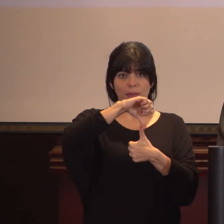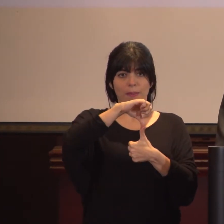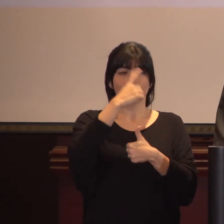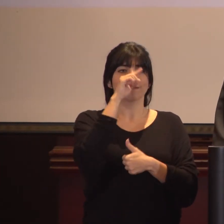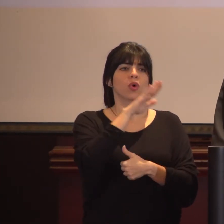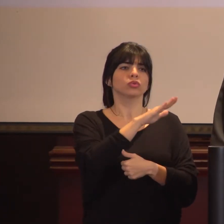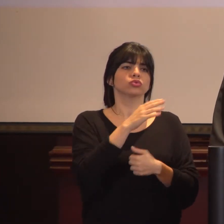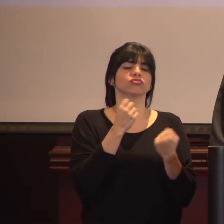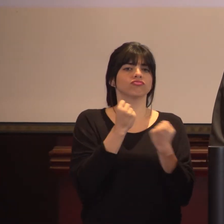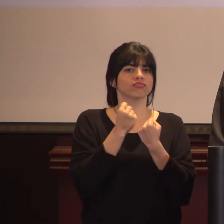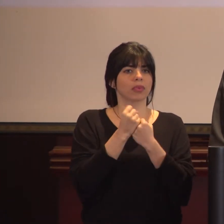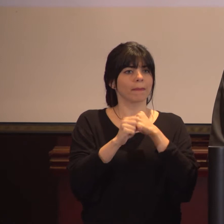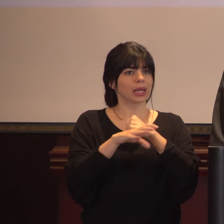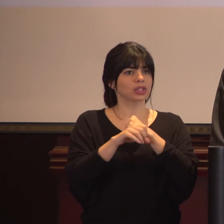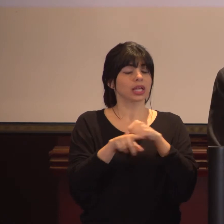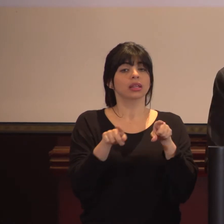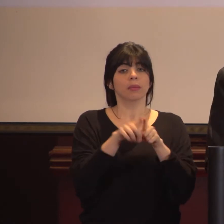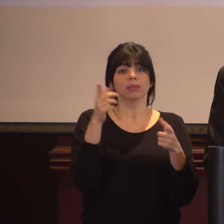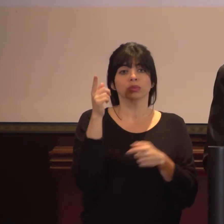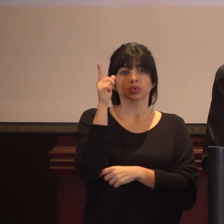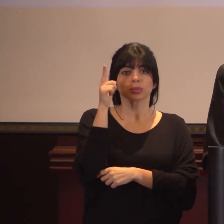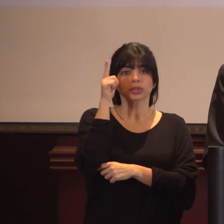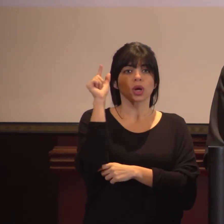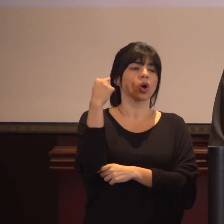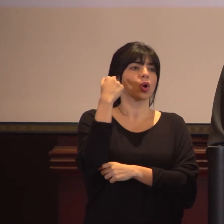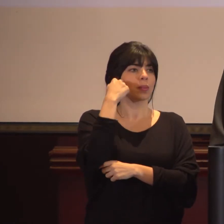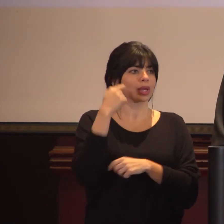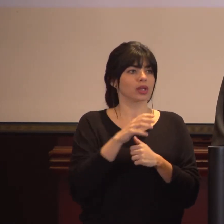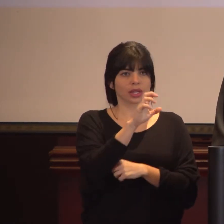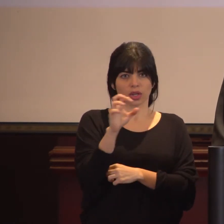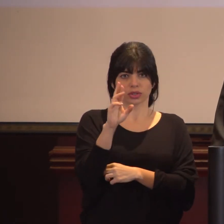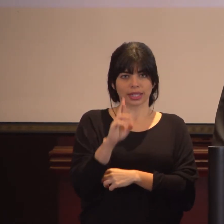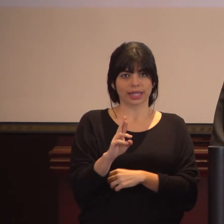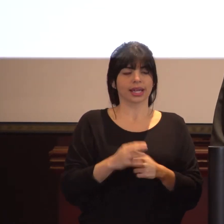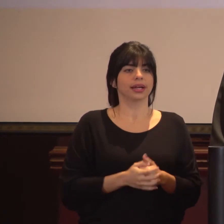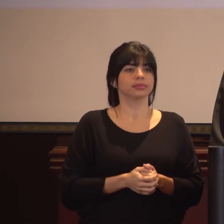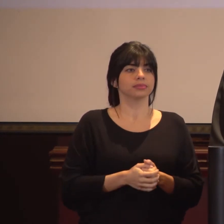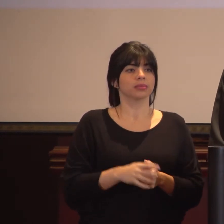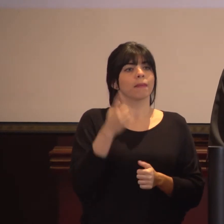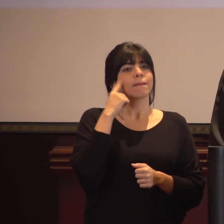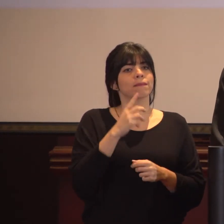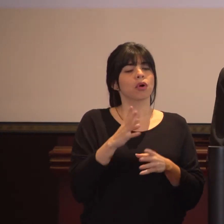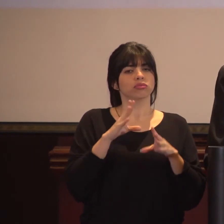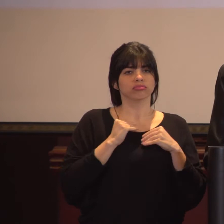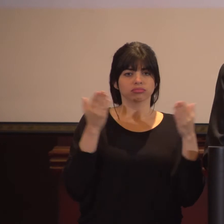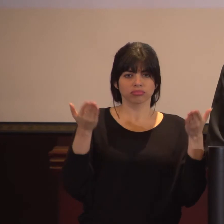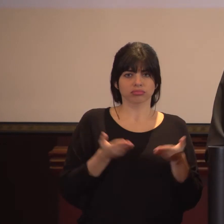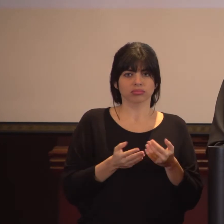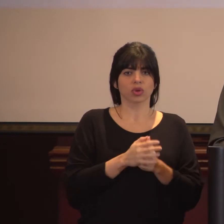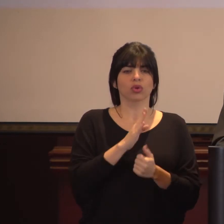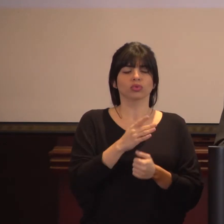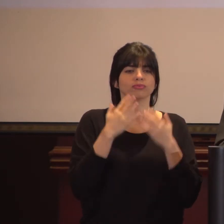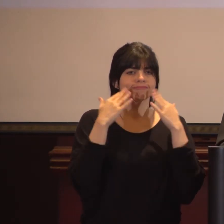por su cop patrocinio Y por supuesto al gobierno de Costa Rica por acogernos con la